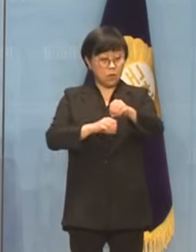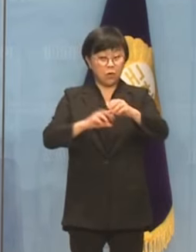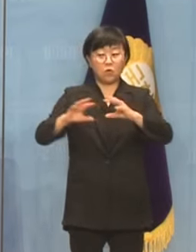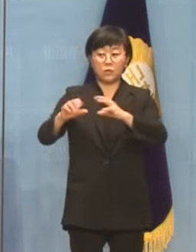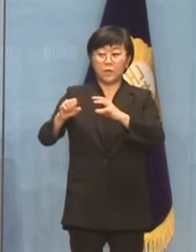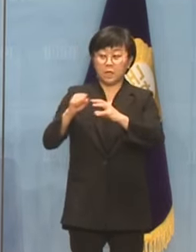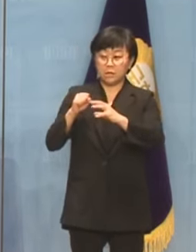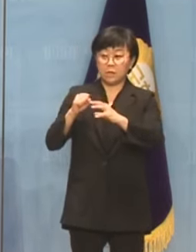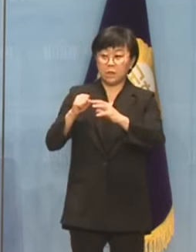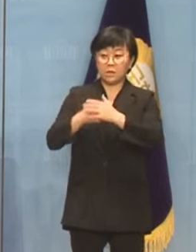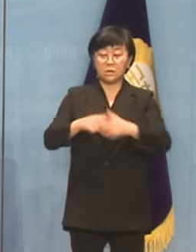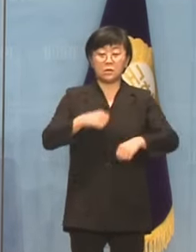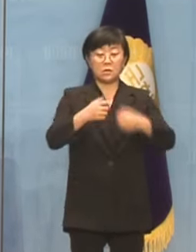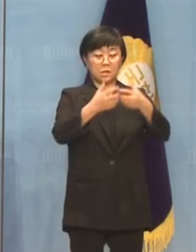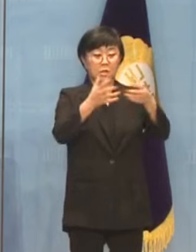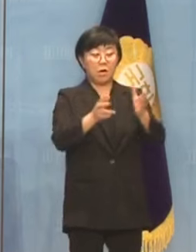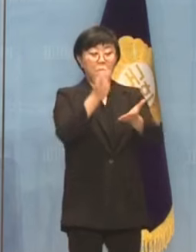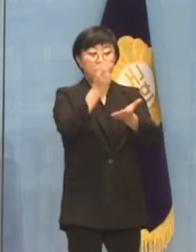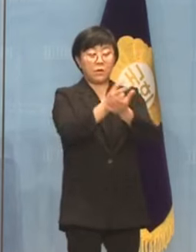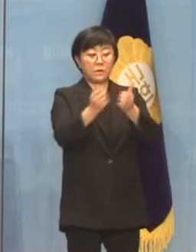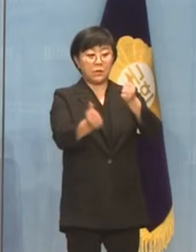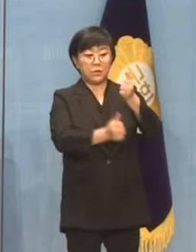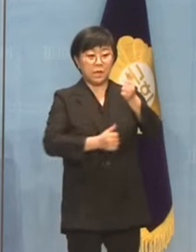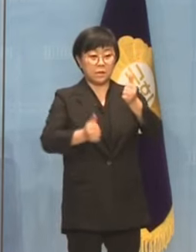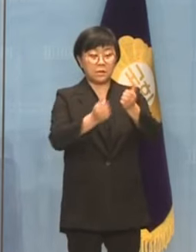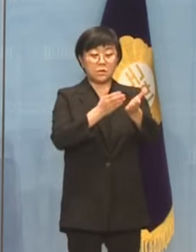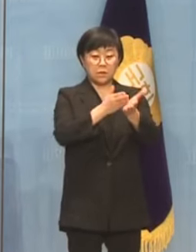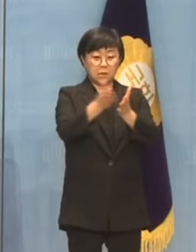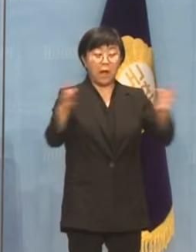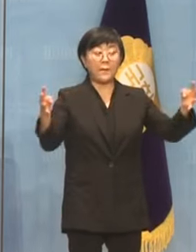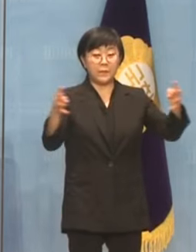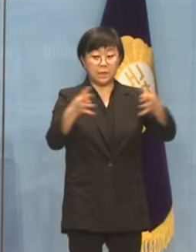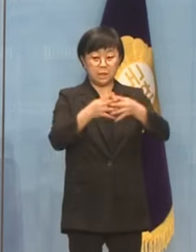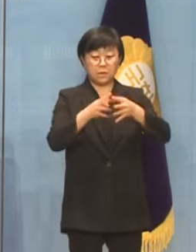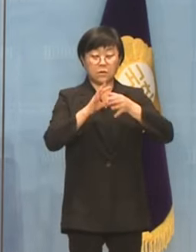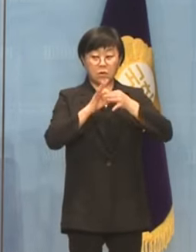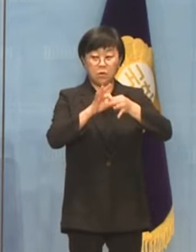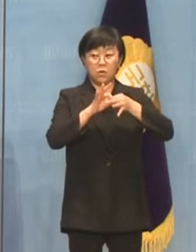국민의힘과 정의당이 법사위에서 처리하겠다라는 그 합의를 통해서